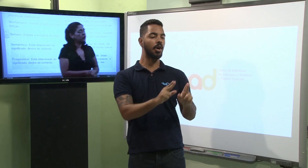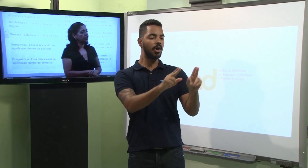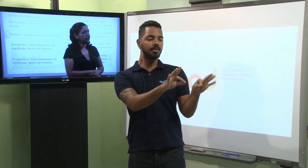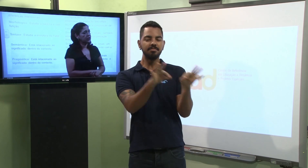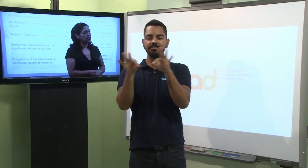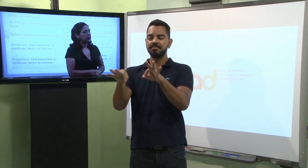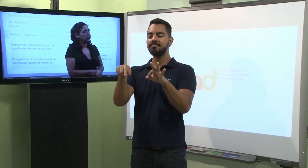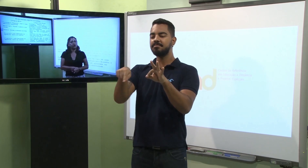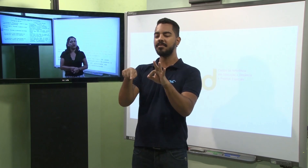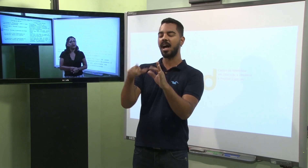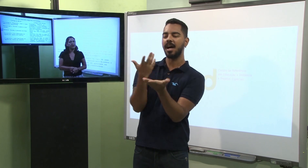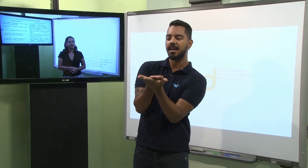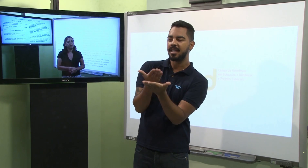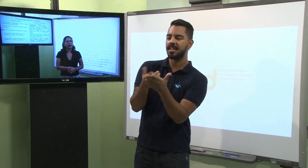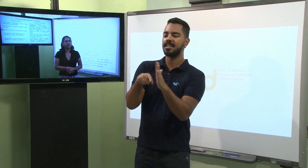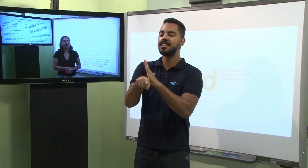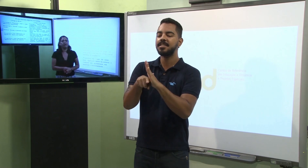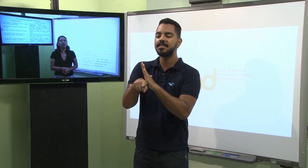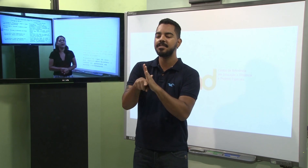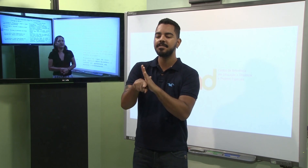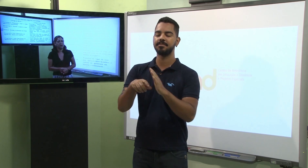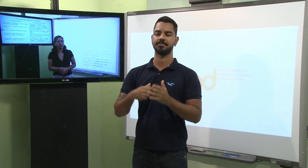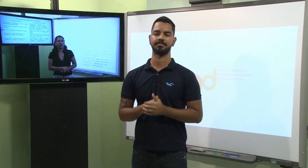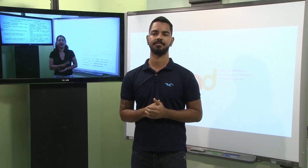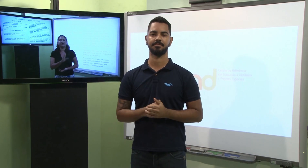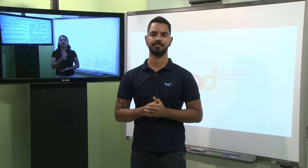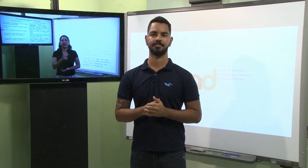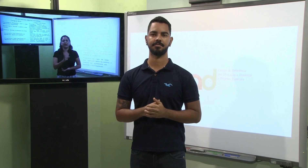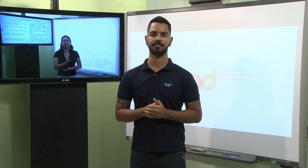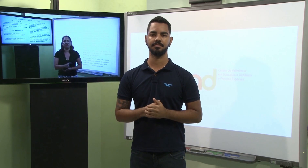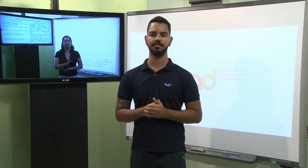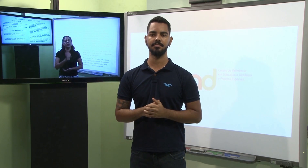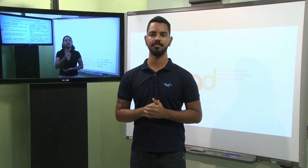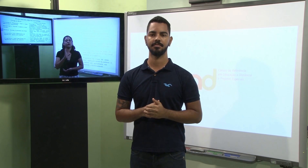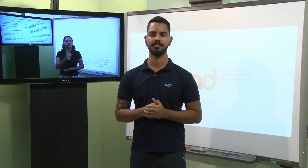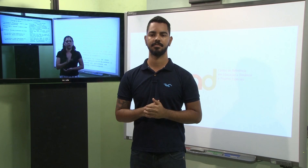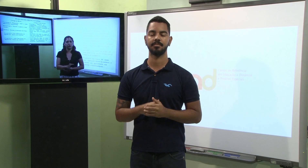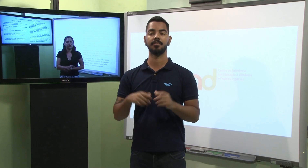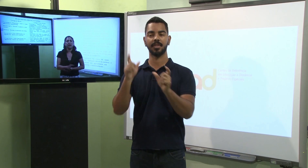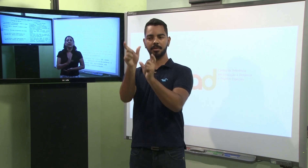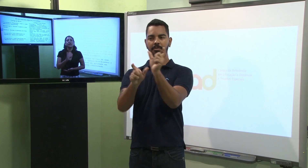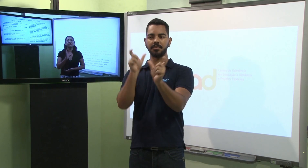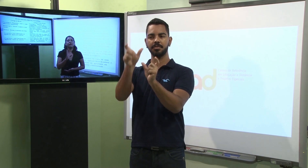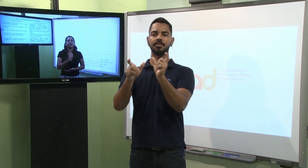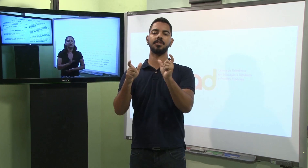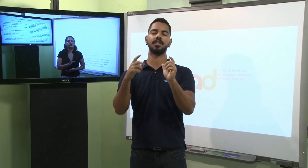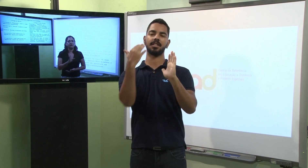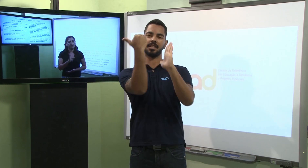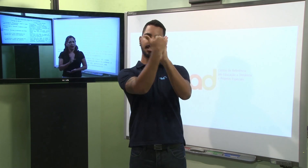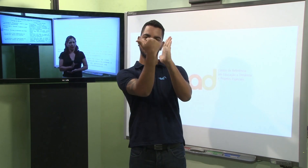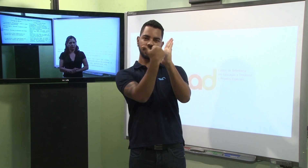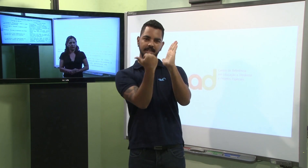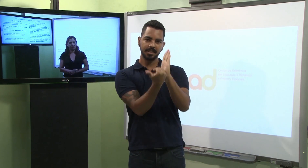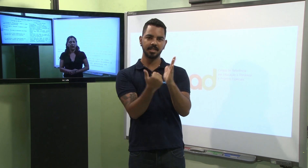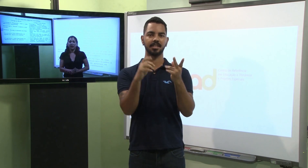A morfologia nos diz a respeito da formação, classificação, estrutura